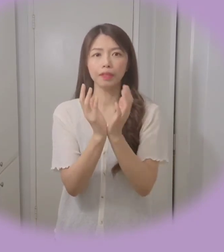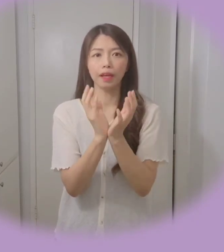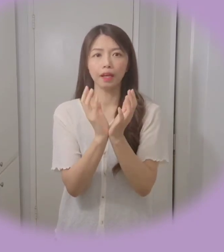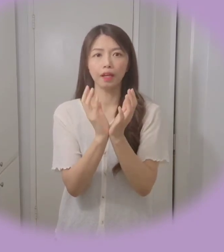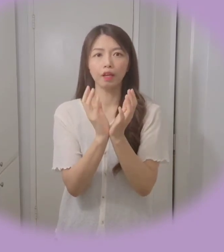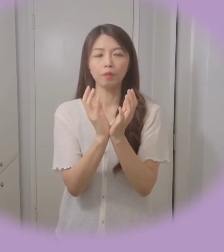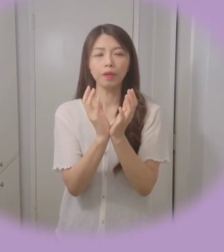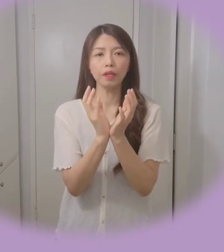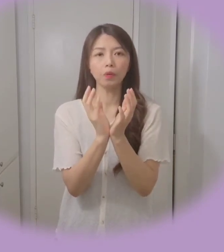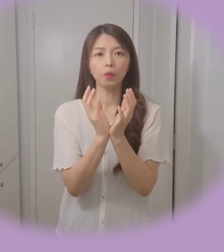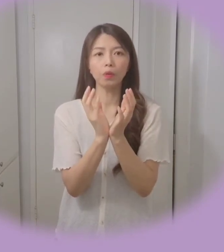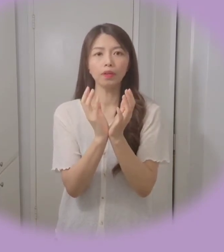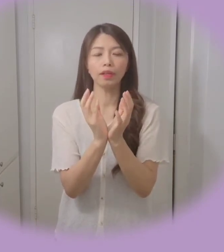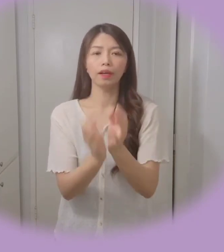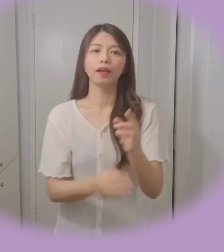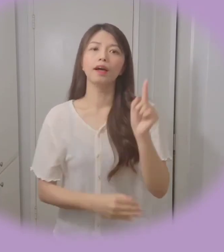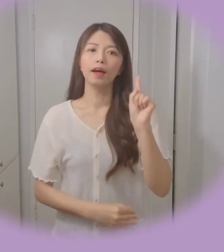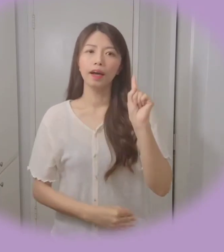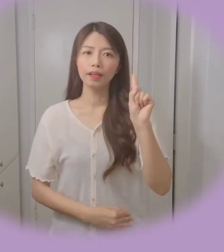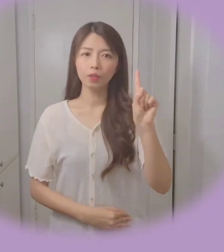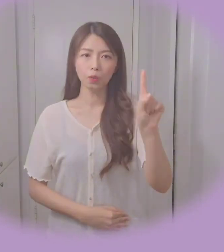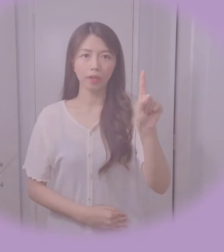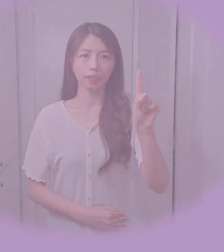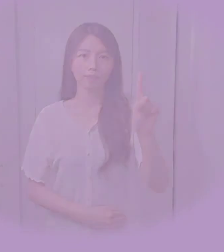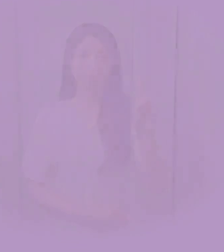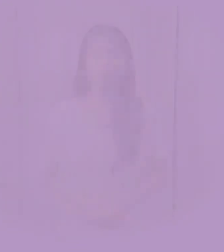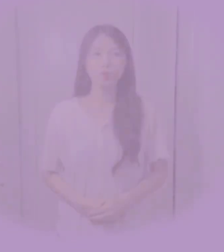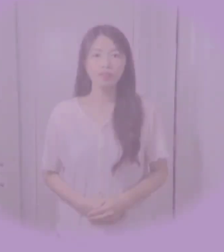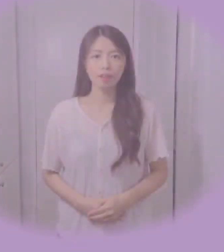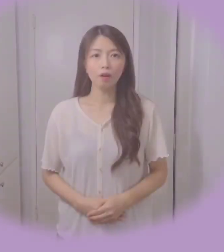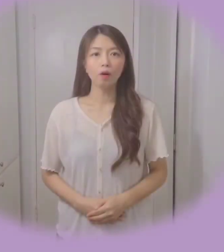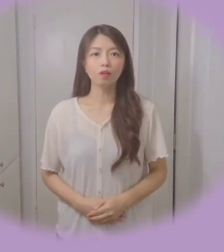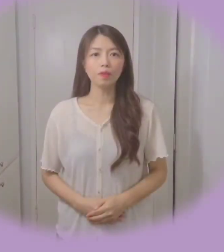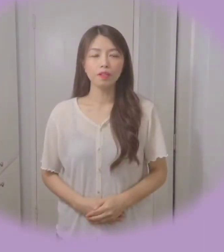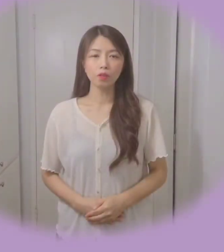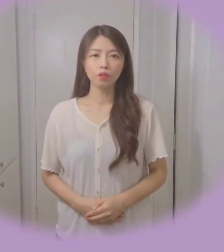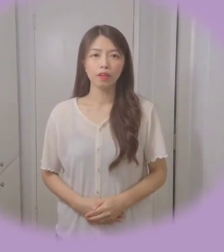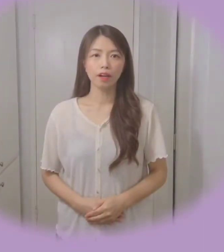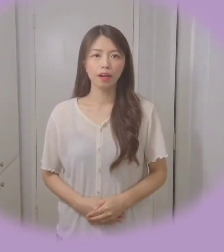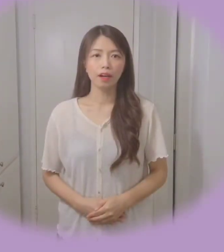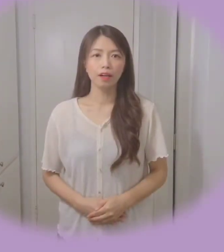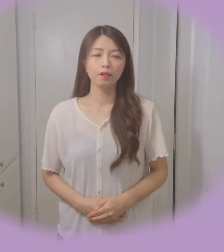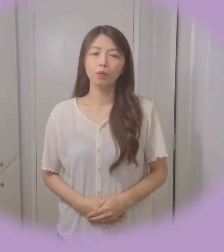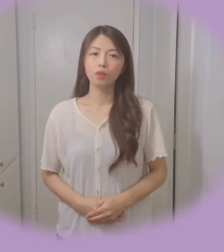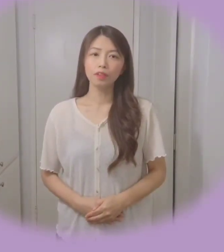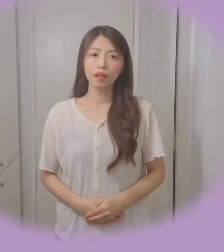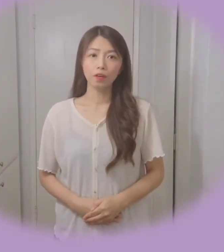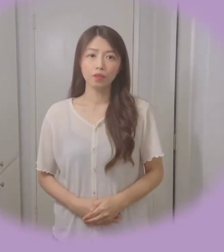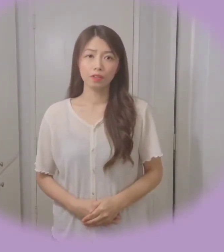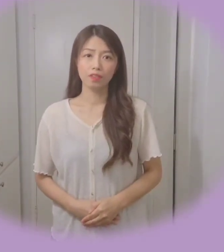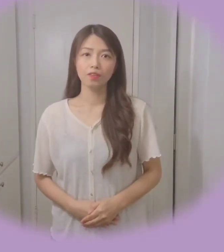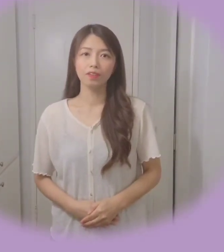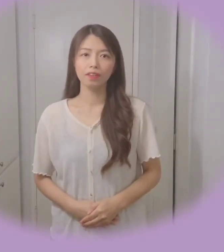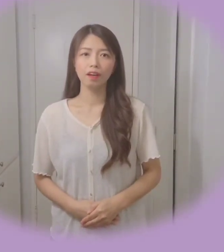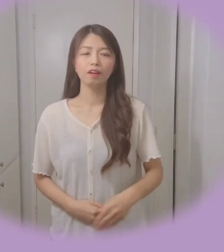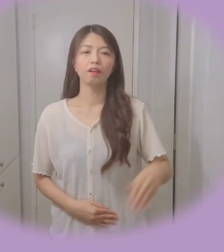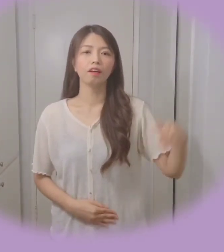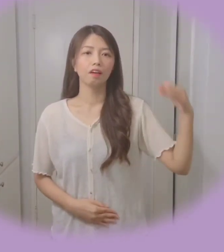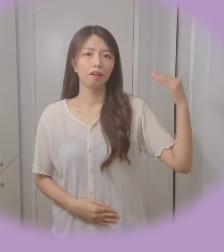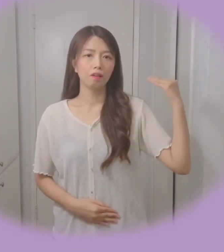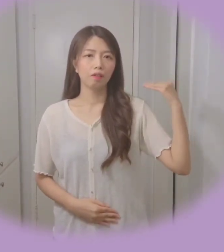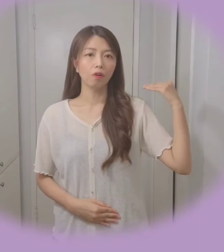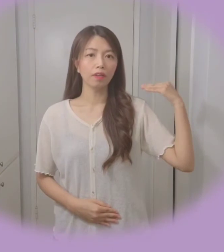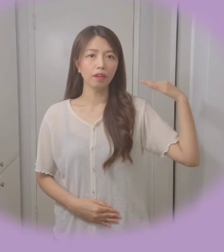이런 뜻입니다. 핀 꽃 한 송이. 모른 척 걸음을 서두르다가. 모르다라고 하는 뜻의